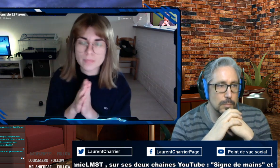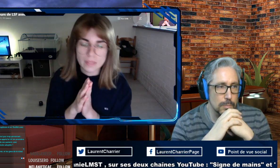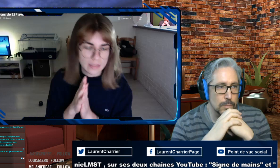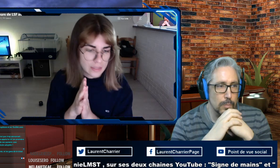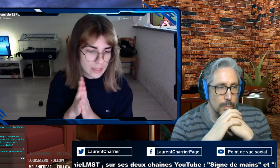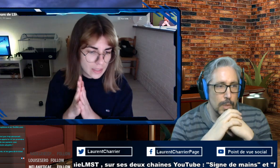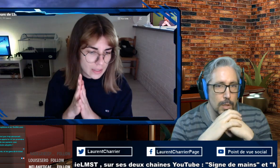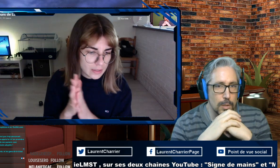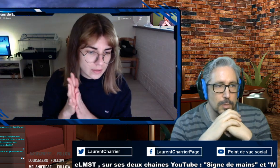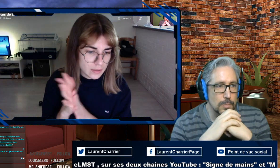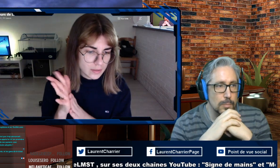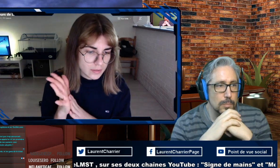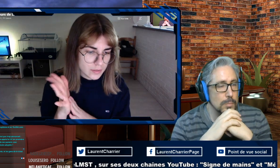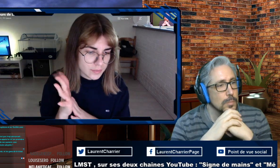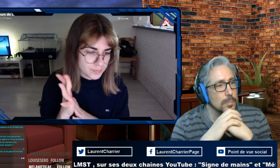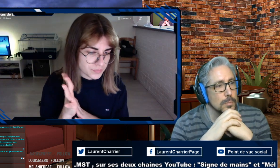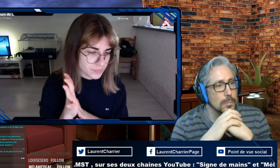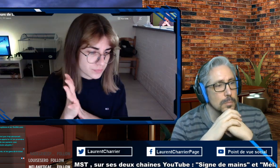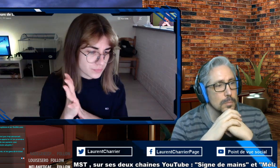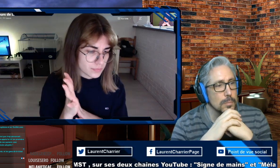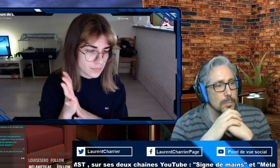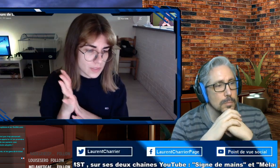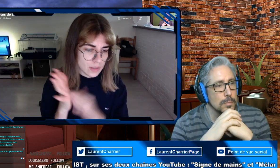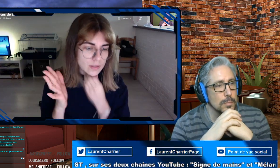différent. Et